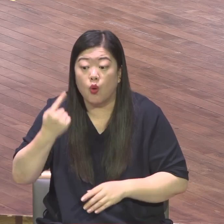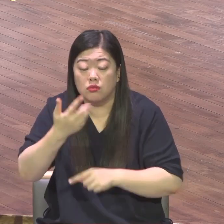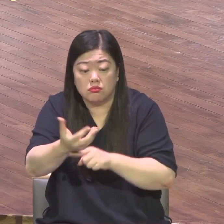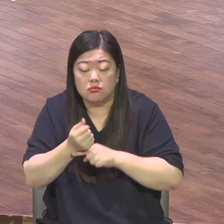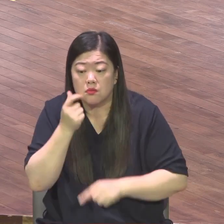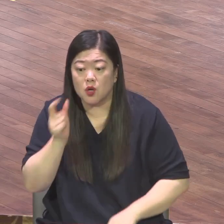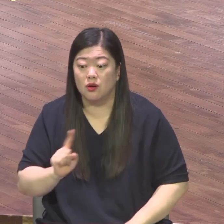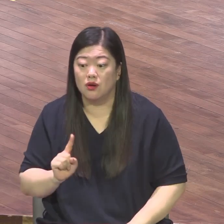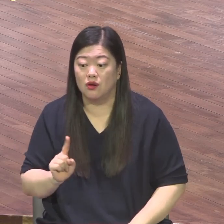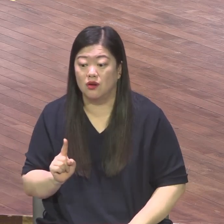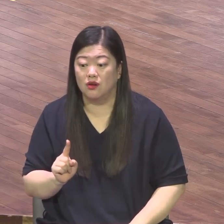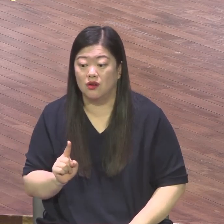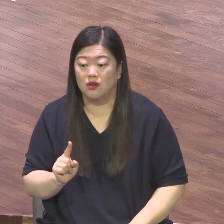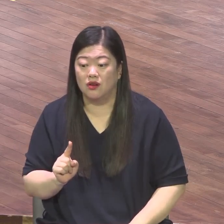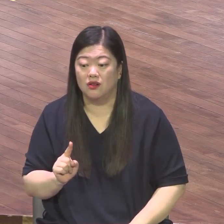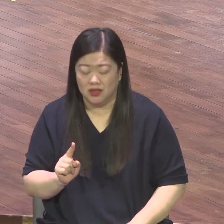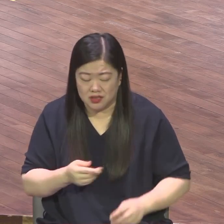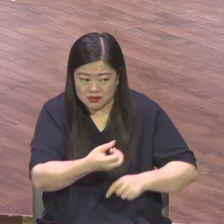그래 상급 좀 받으라고.